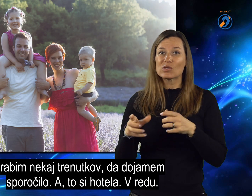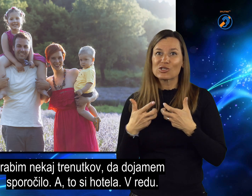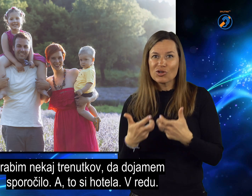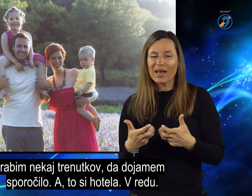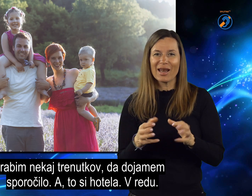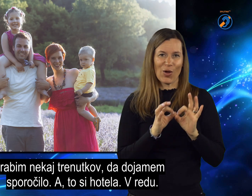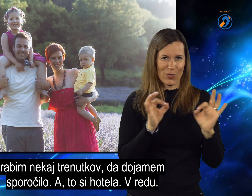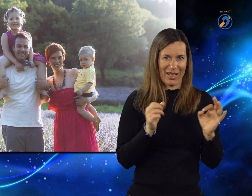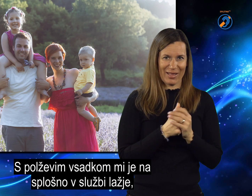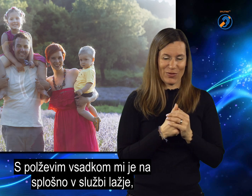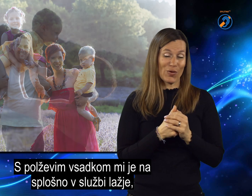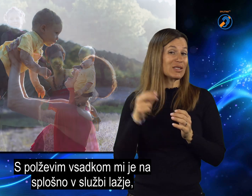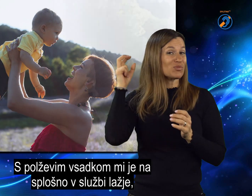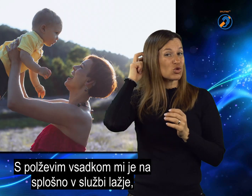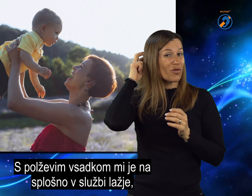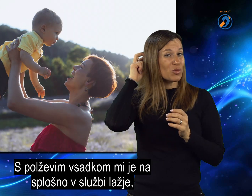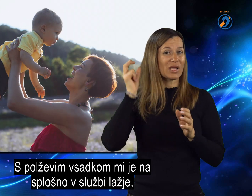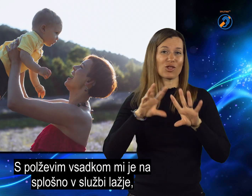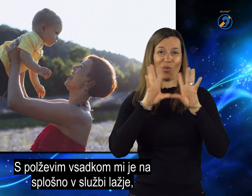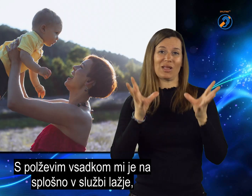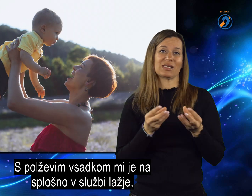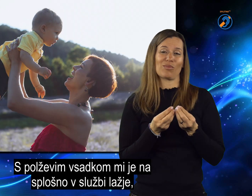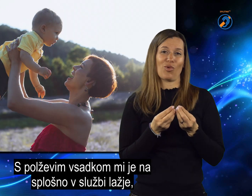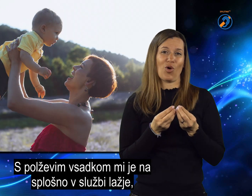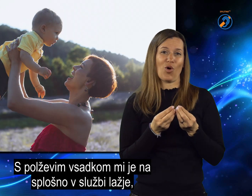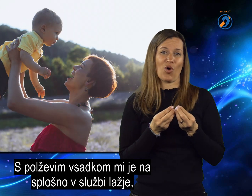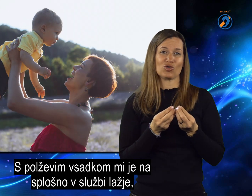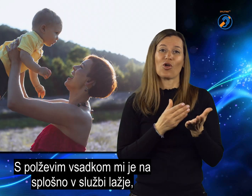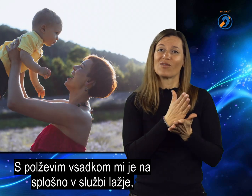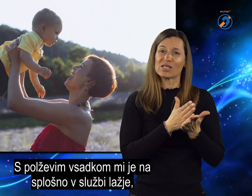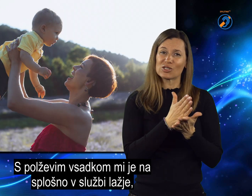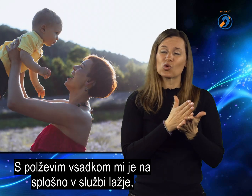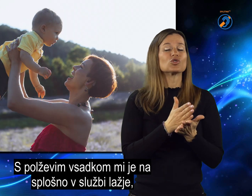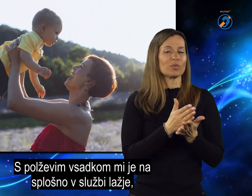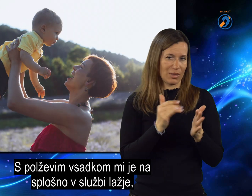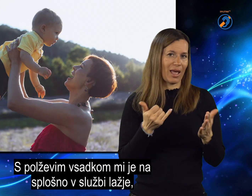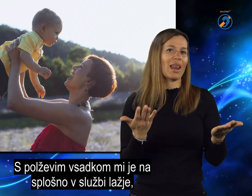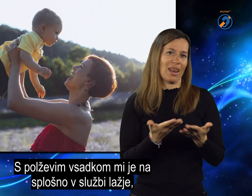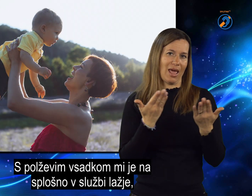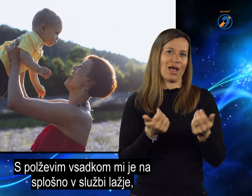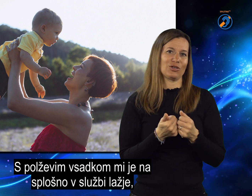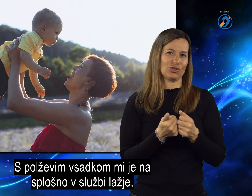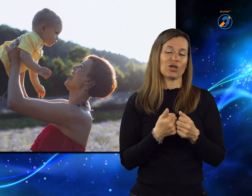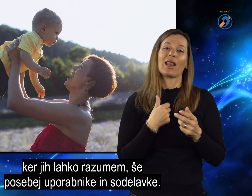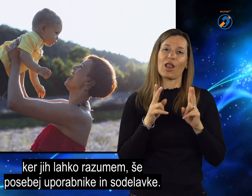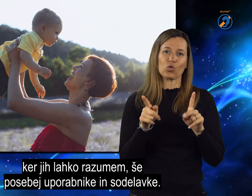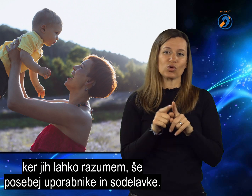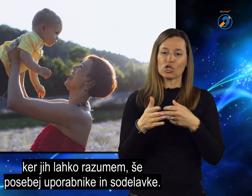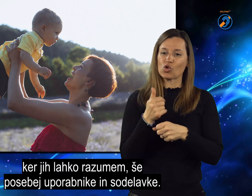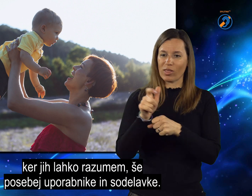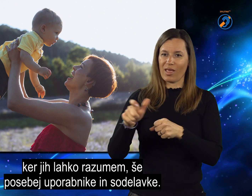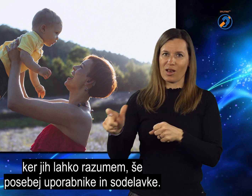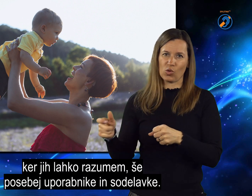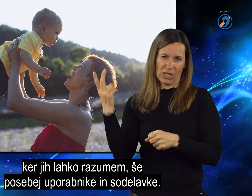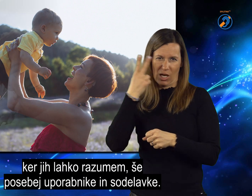tega si hotela. V redu, s polžjim vsadkom na splošno, v službi mi je naše, ker